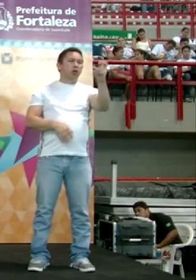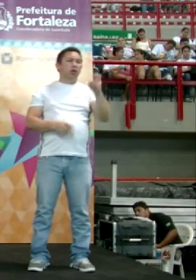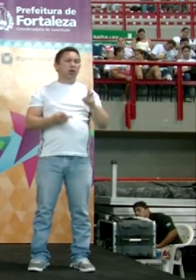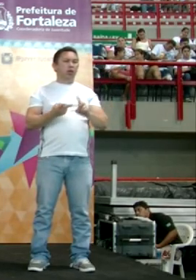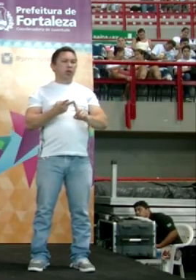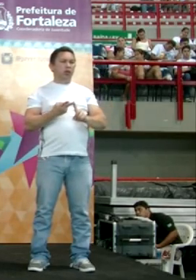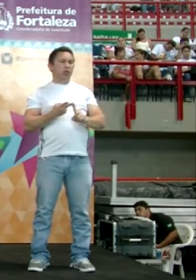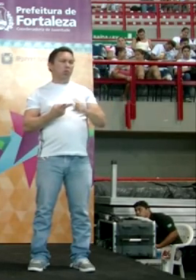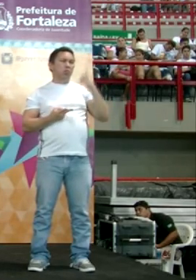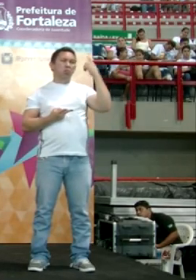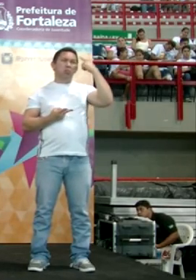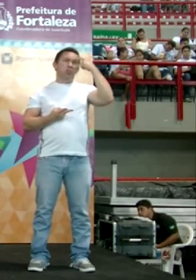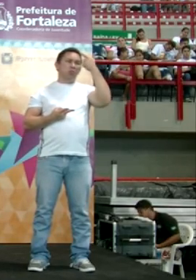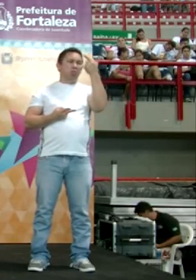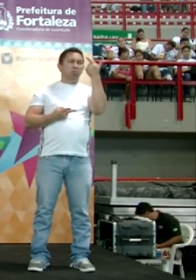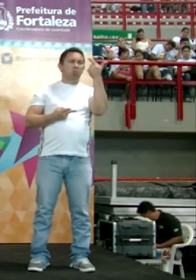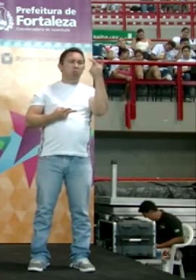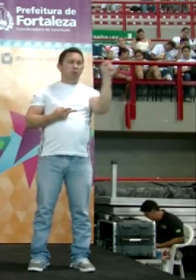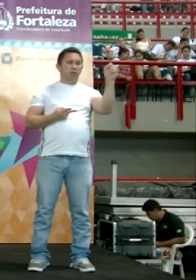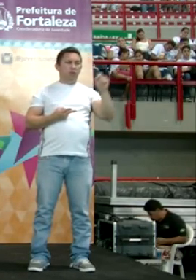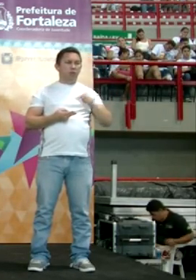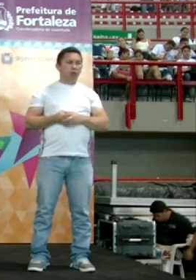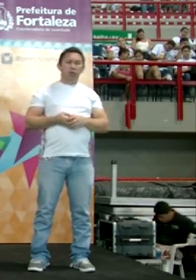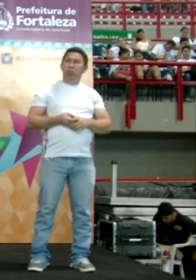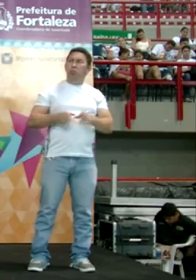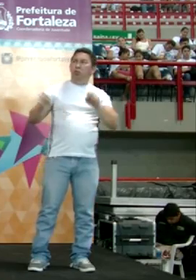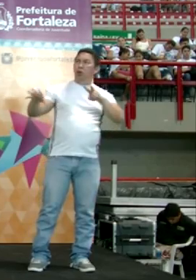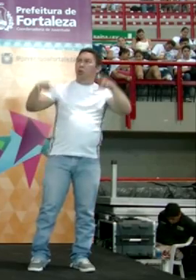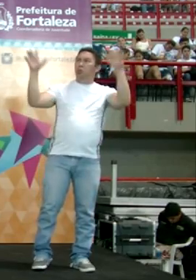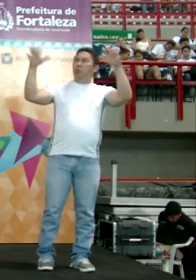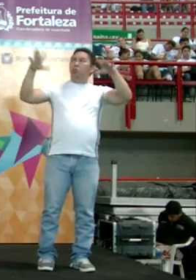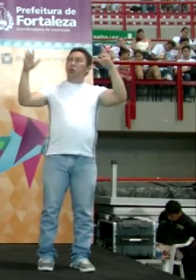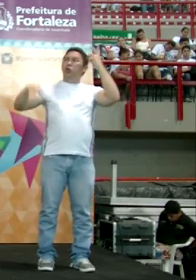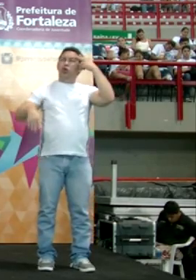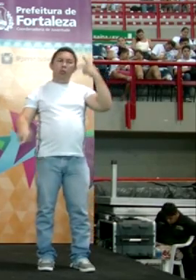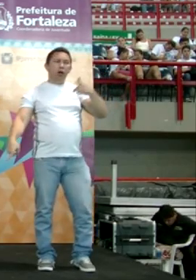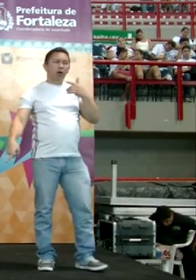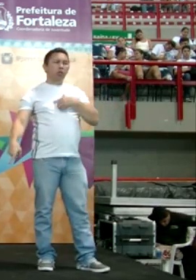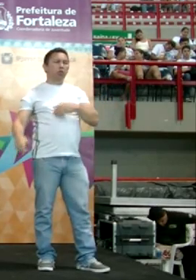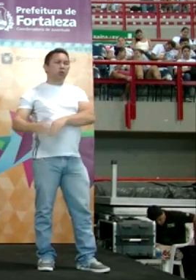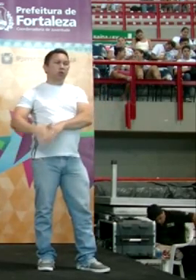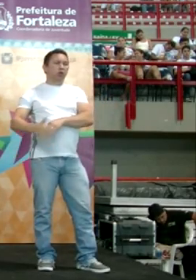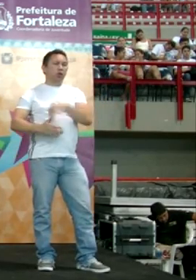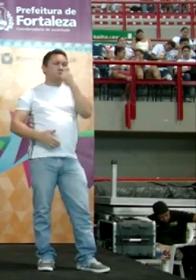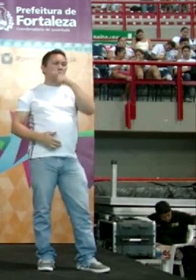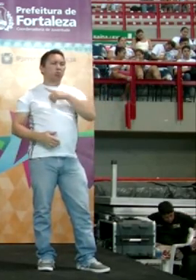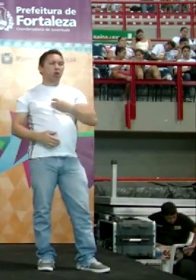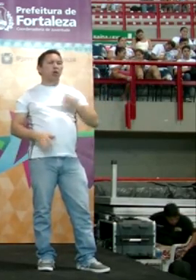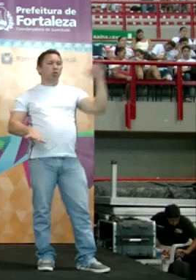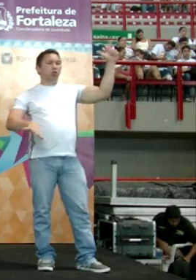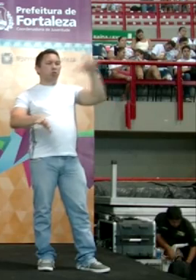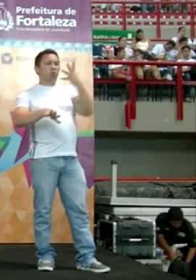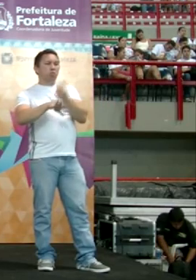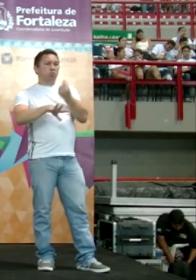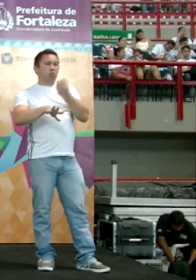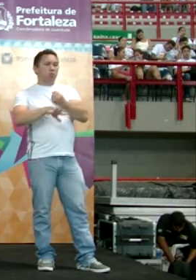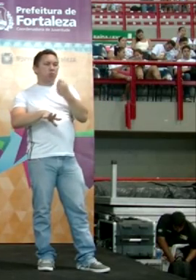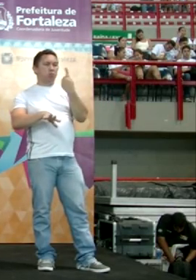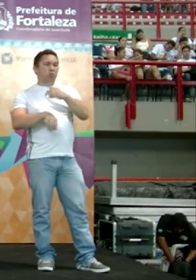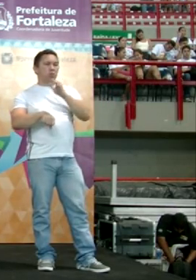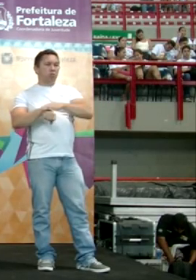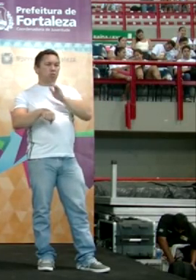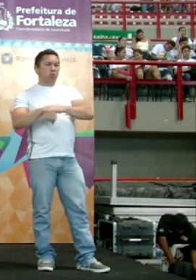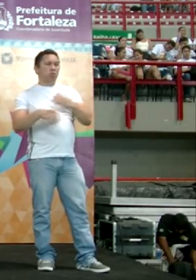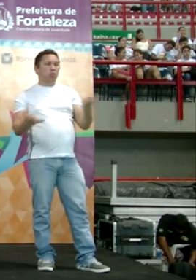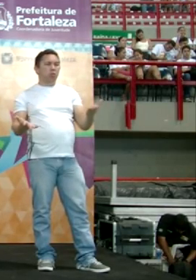dias, 20 dias, aí pode chover uma semana todinha que vai ter energia armazenada. Então isso limita